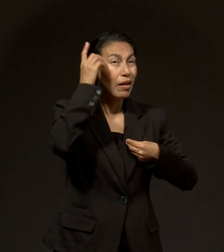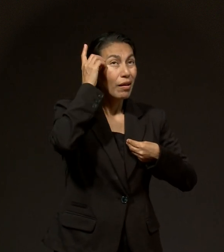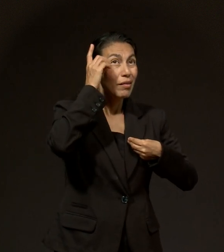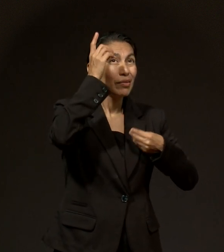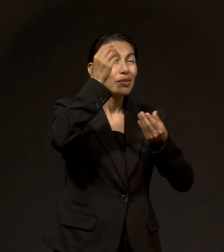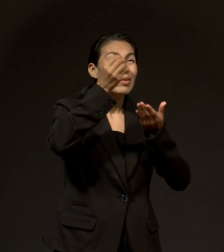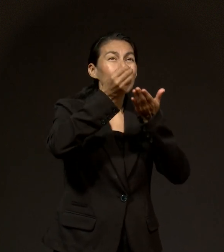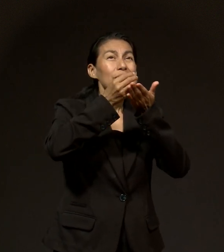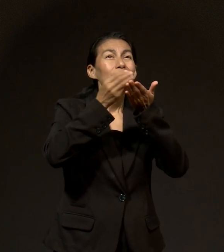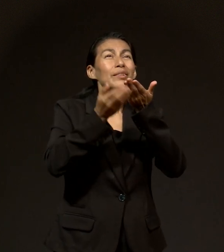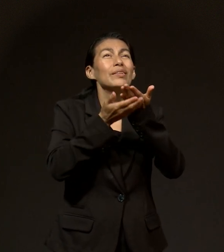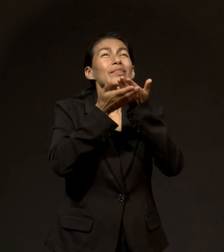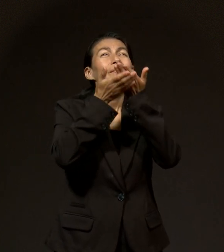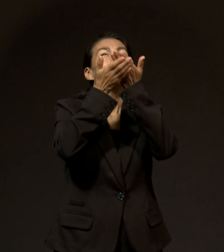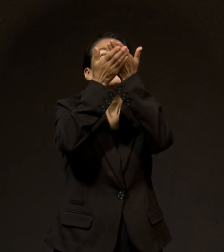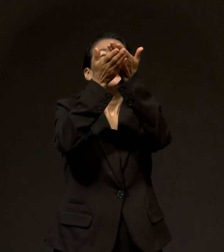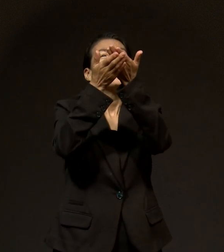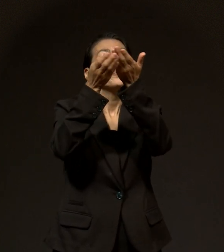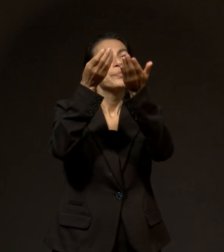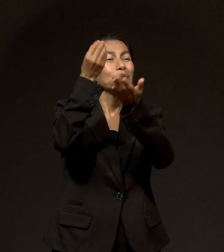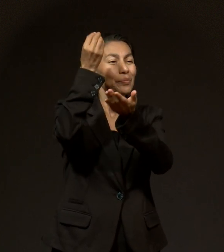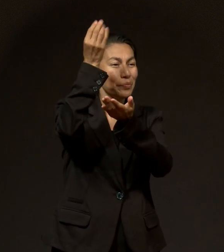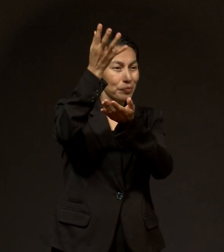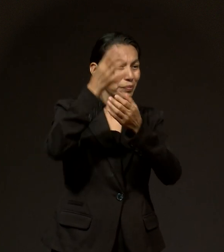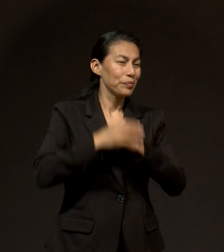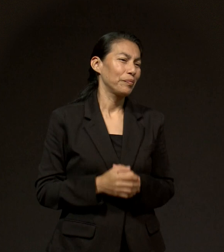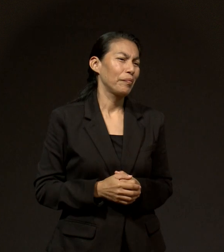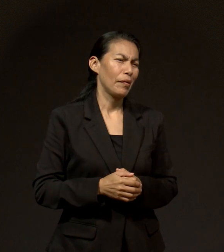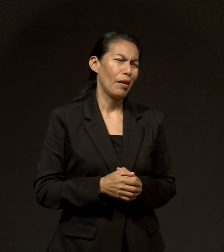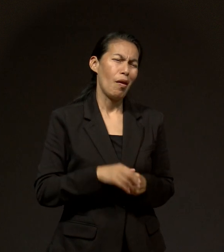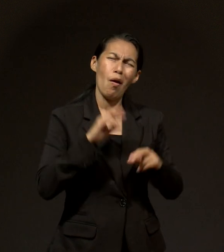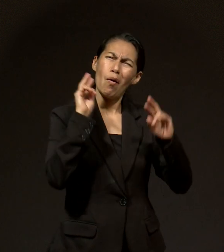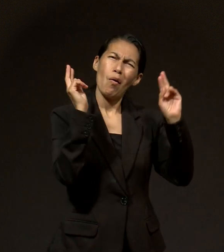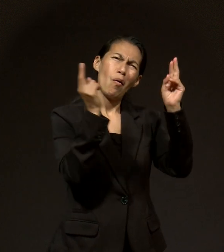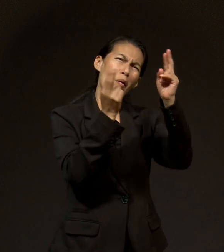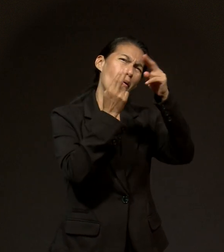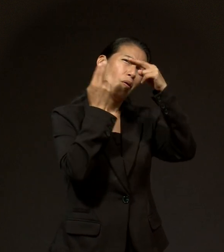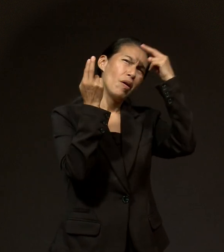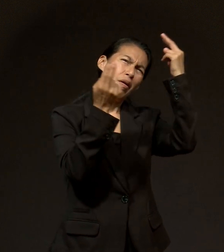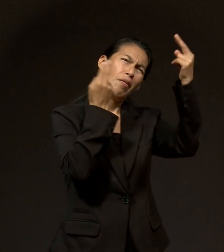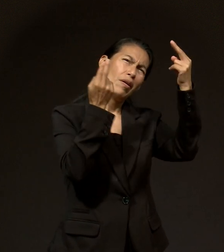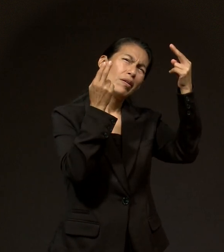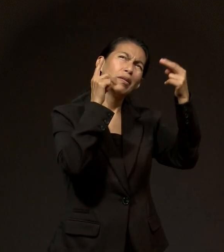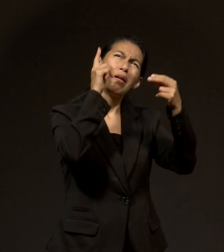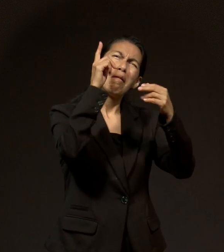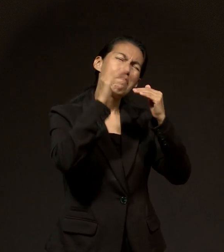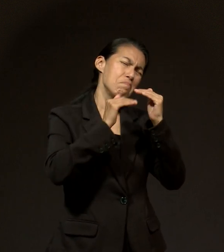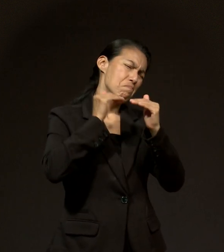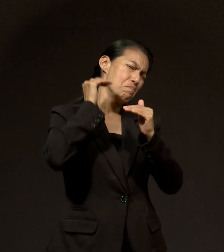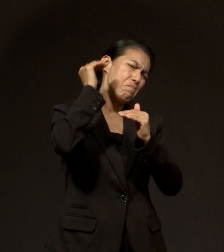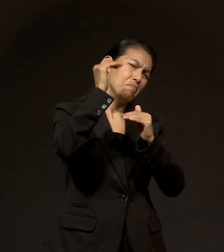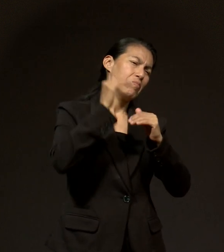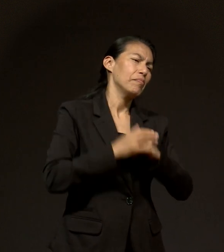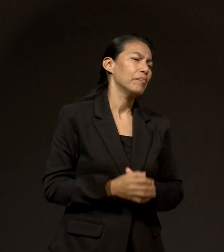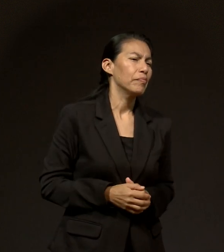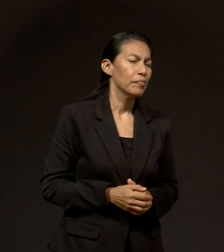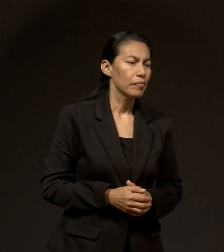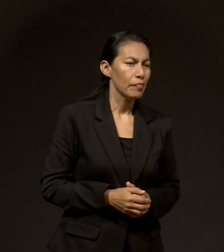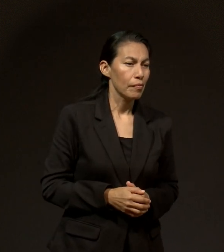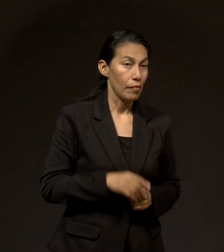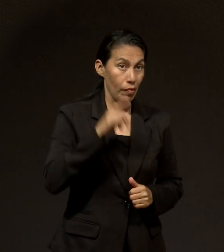entregado en las manos de Dios. En las mejores manos del universo. Que es tu Padre Celestial.